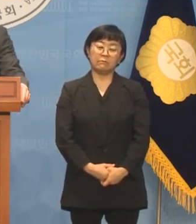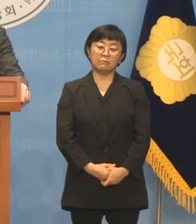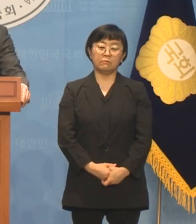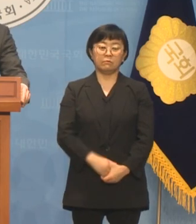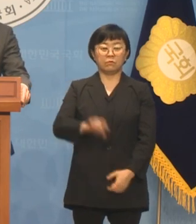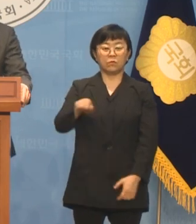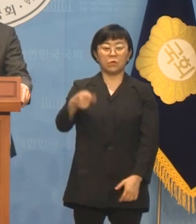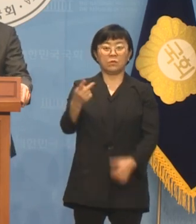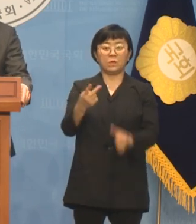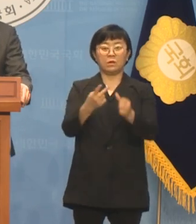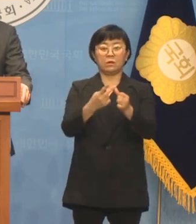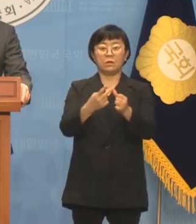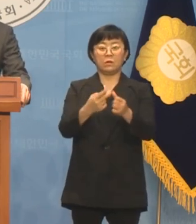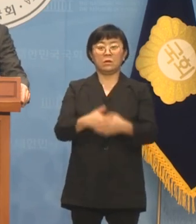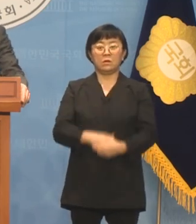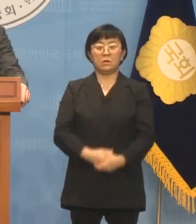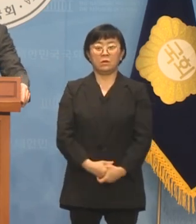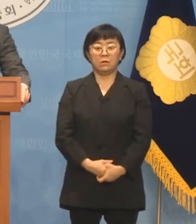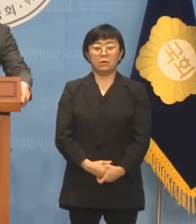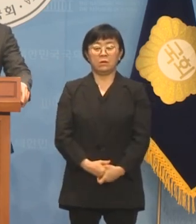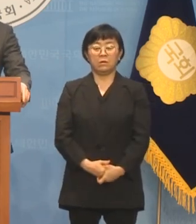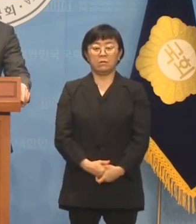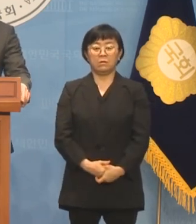네, 다음 건 진행하겠습니다.